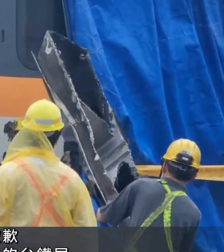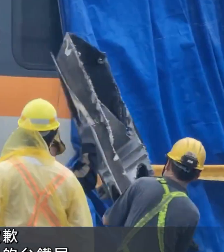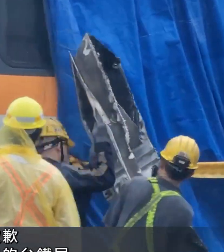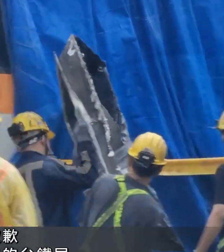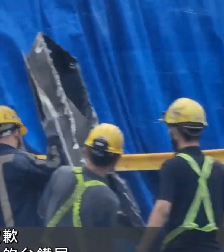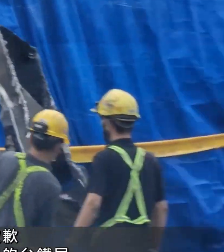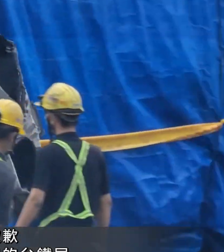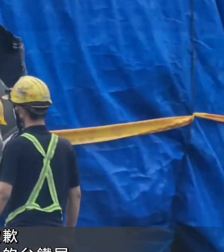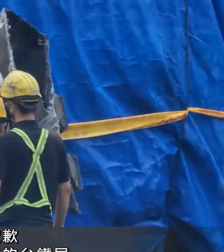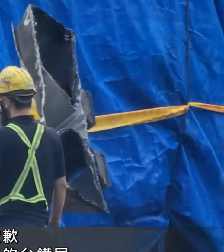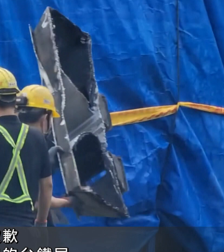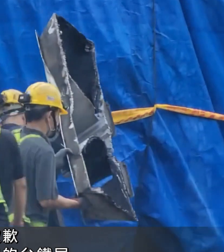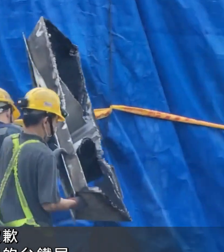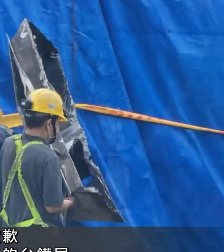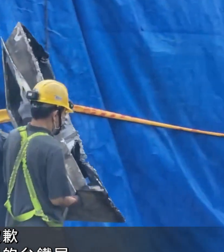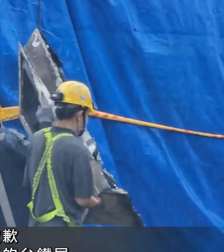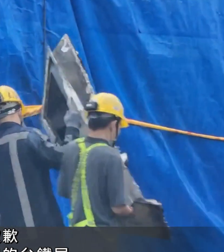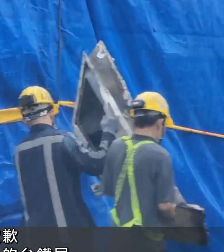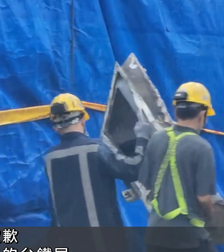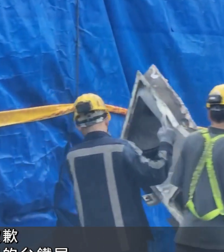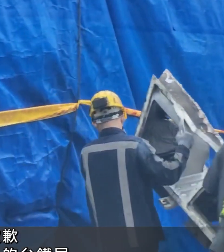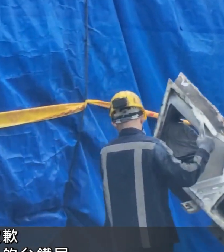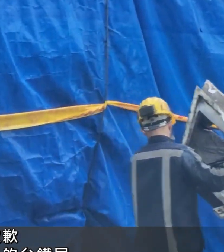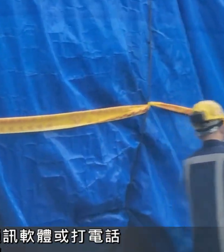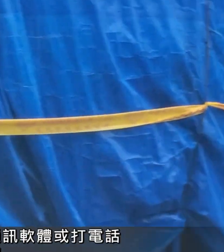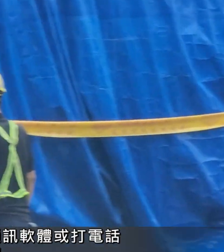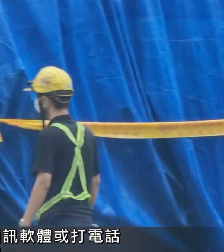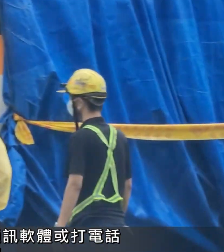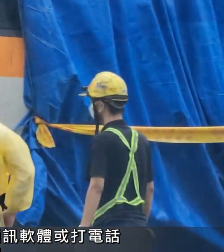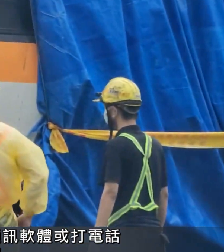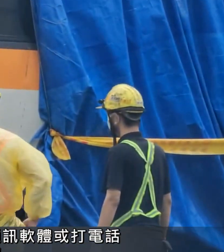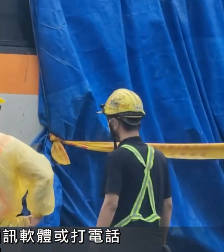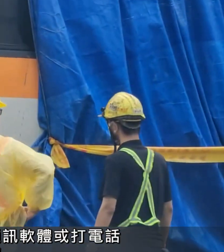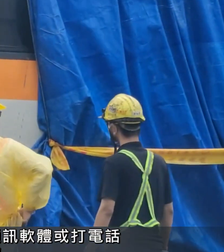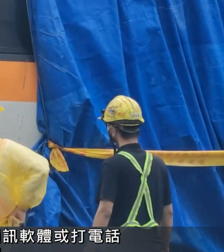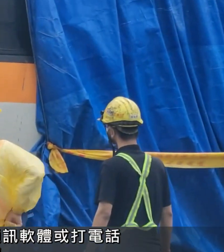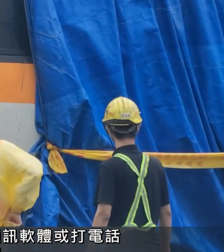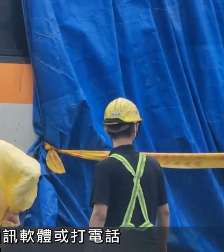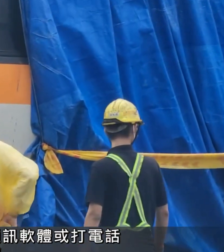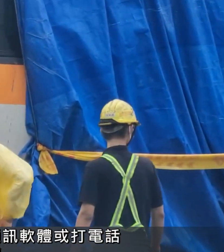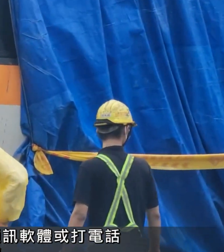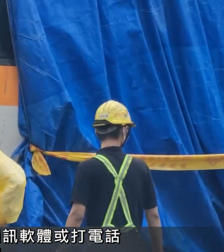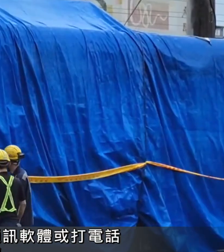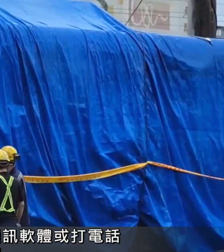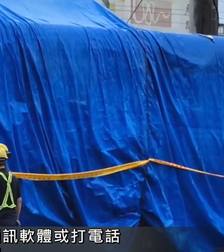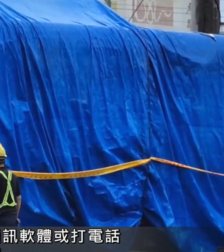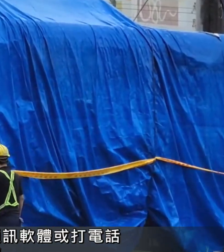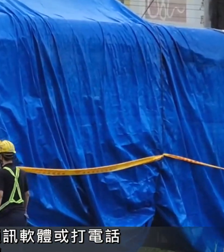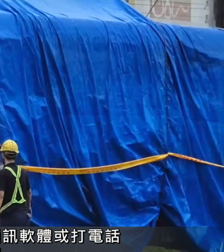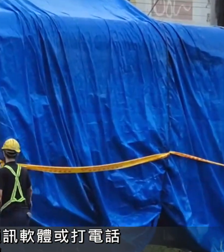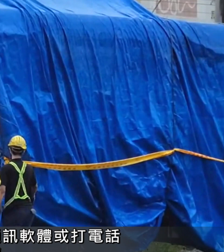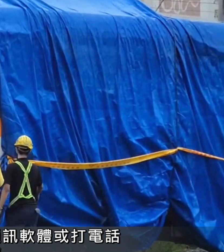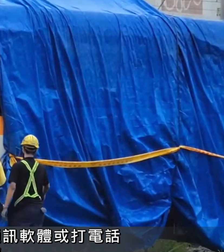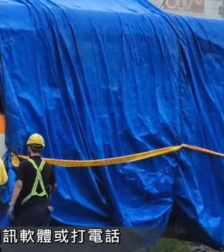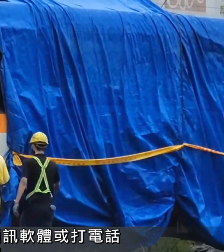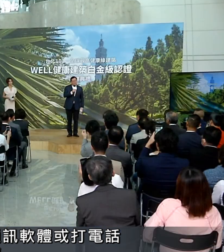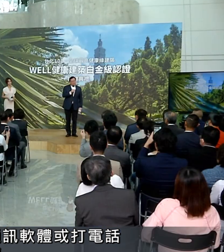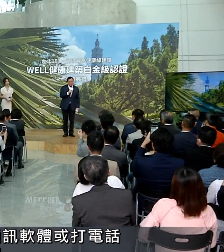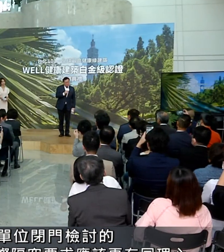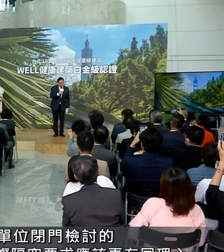属致歉，担任关怀小组窗口的台铁局第一时间说出用通讯软体或打电话，再次引发舆论批评，让6号才邀